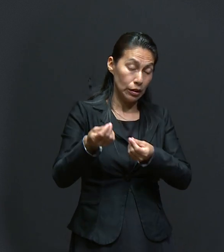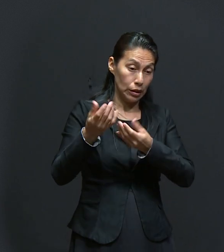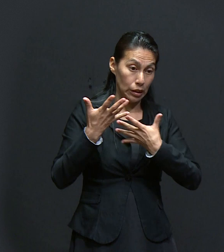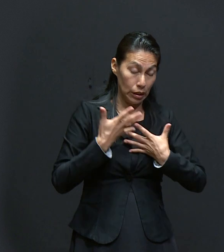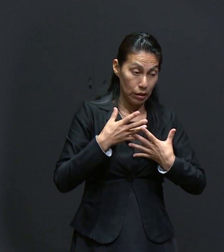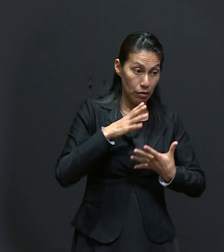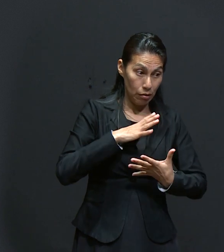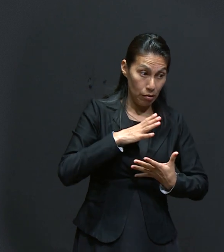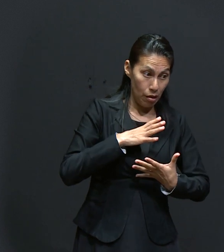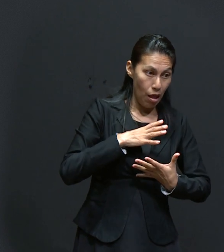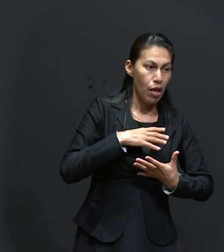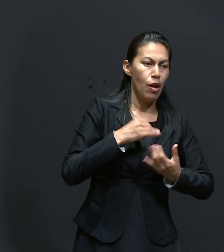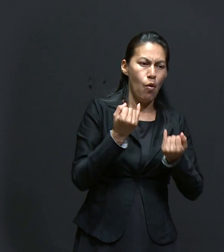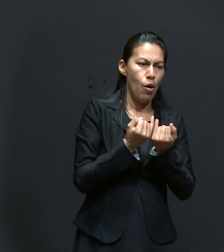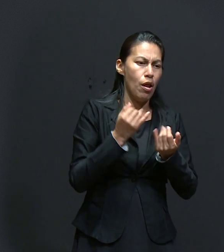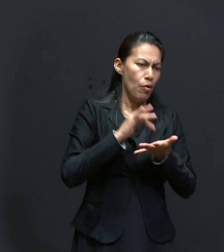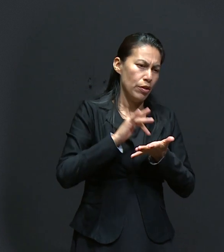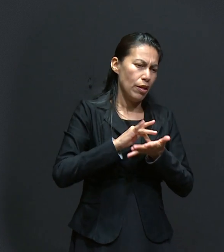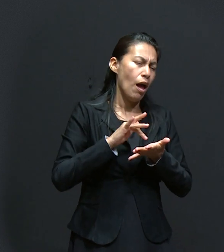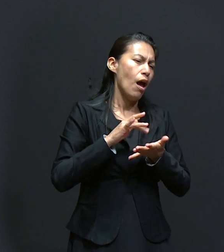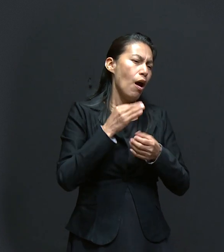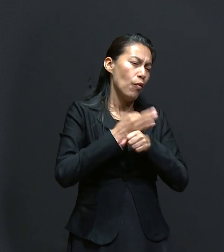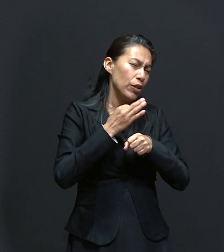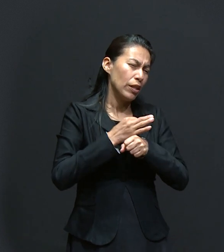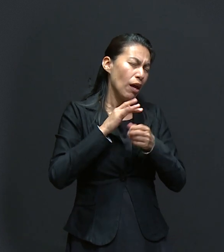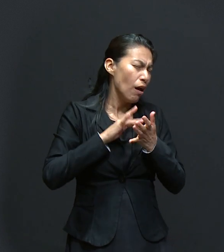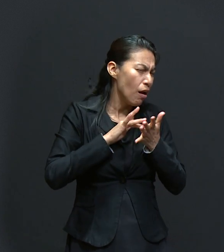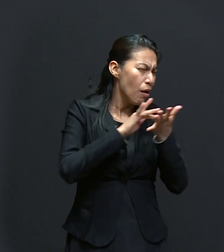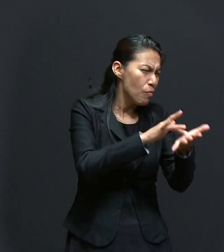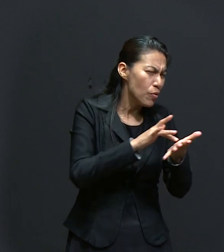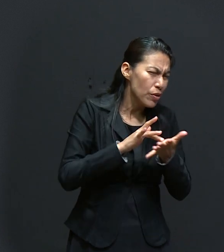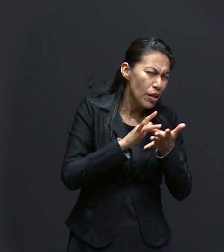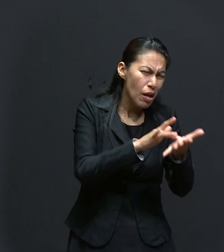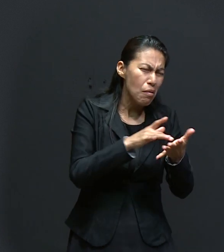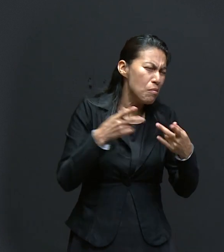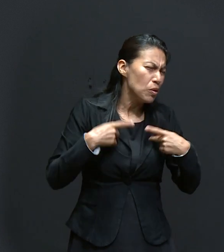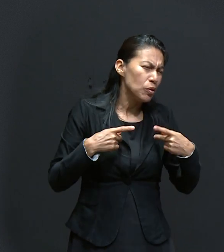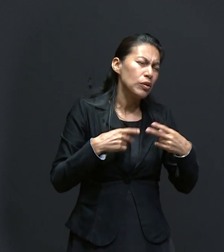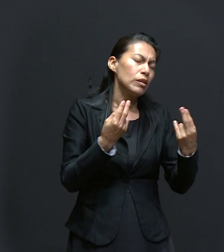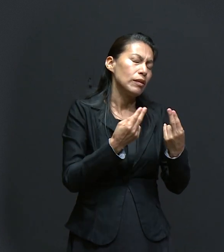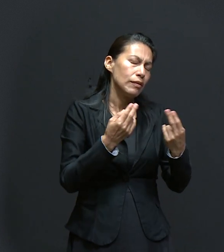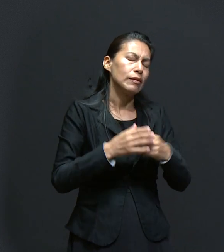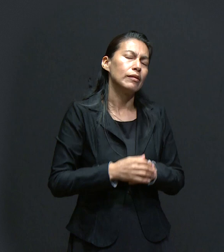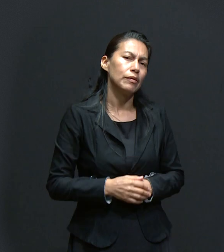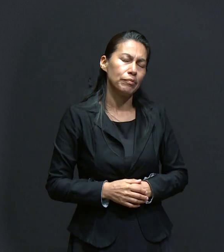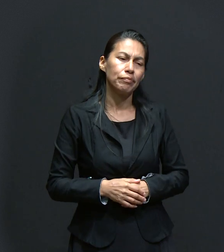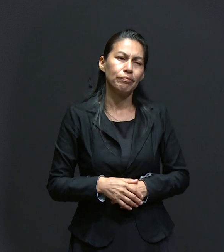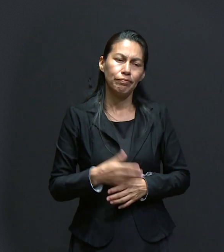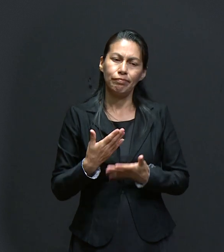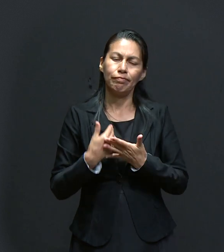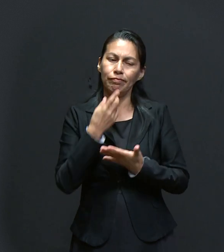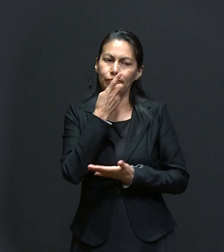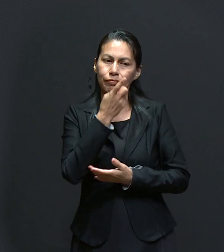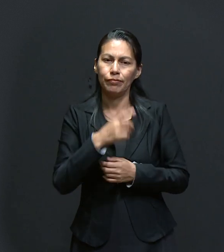grandes bendiciones que dios les ha dado hacia estas personas que lo necesitan como hemos mencionado